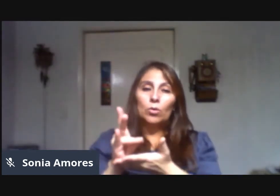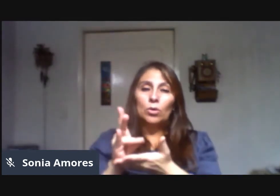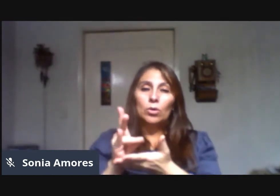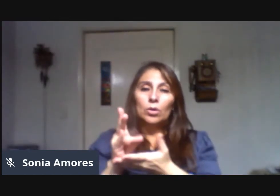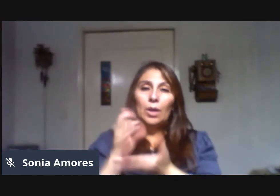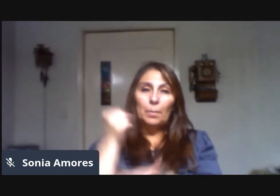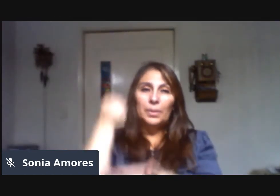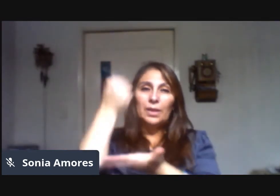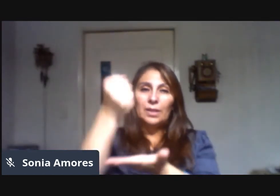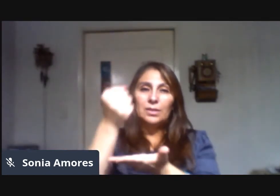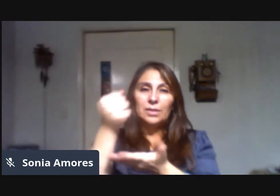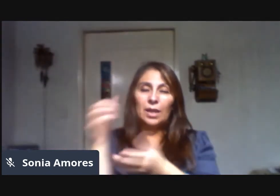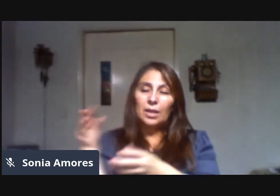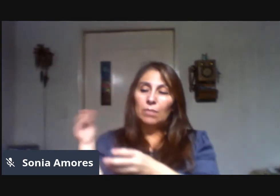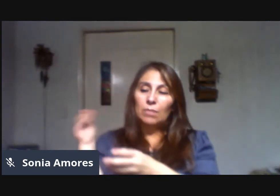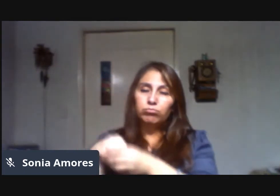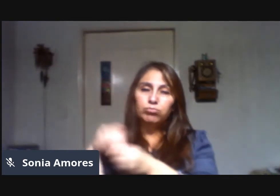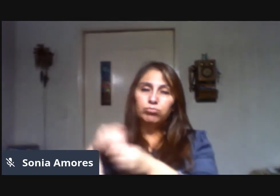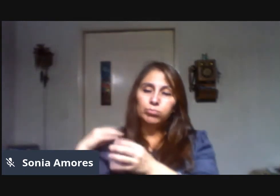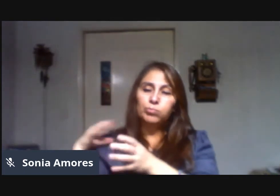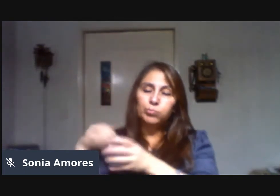venido, digamos,